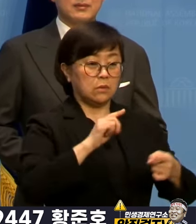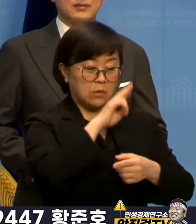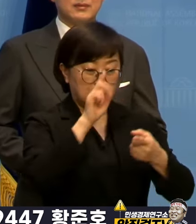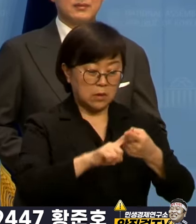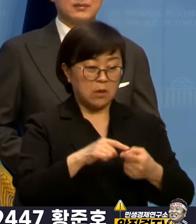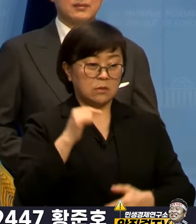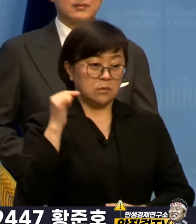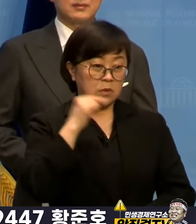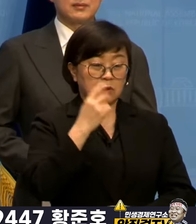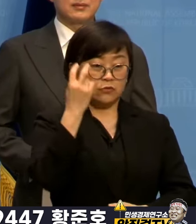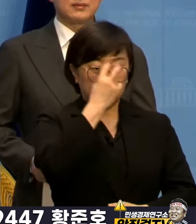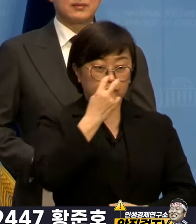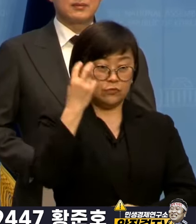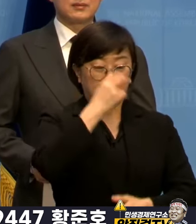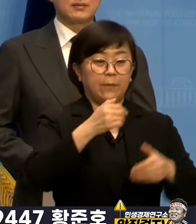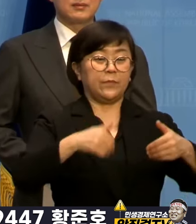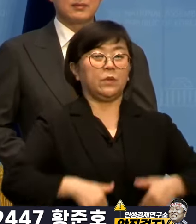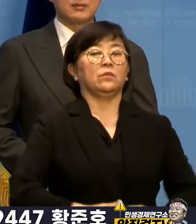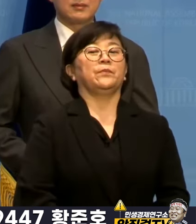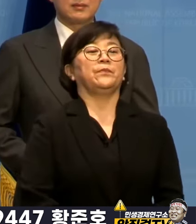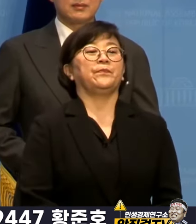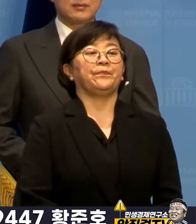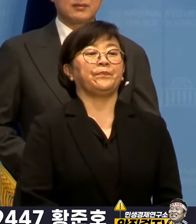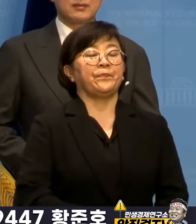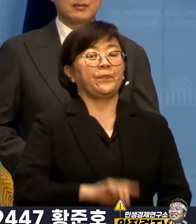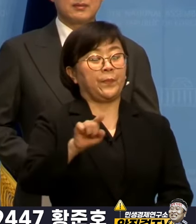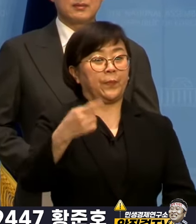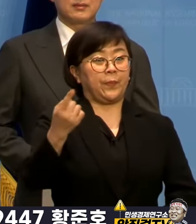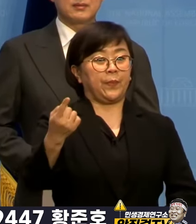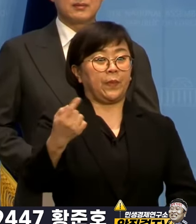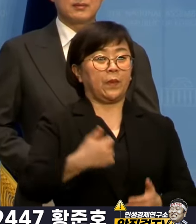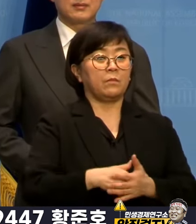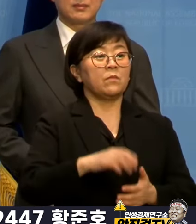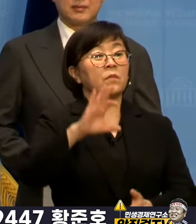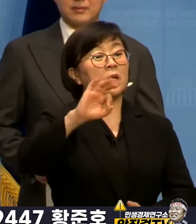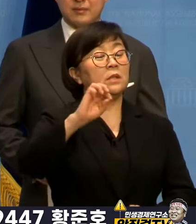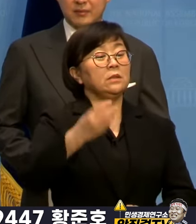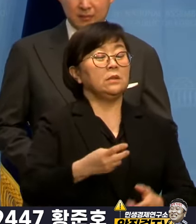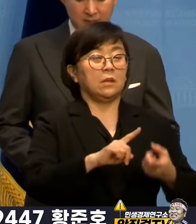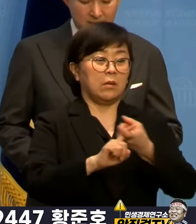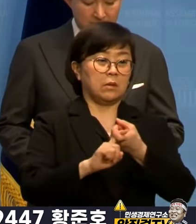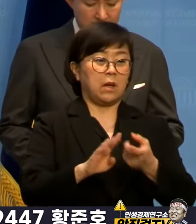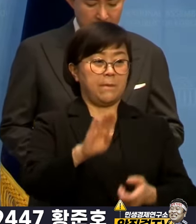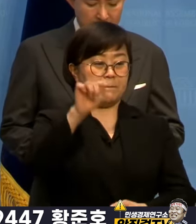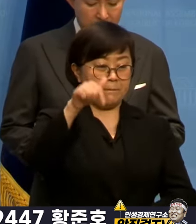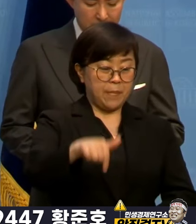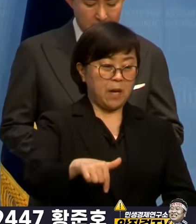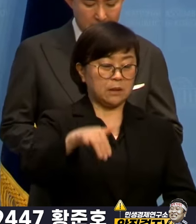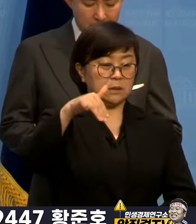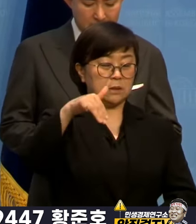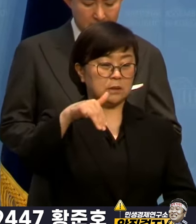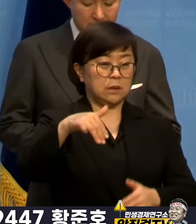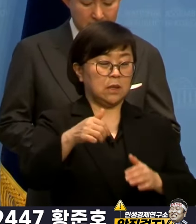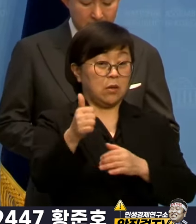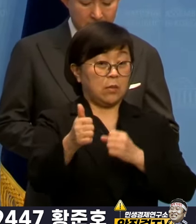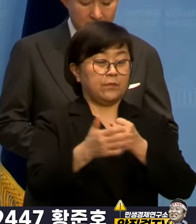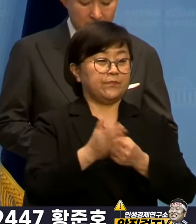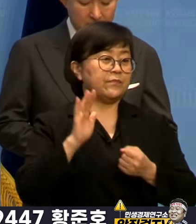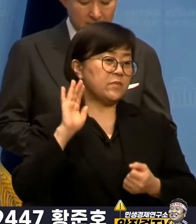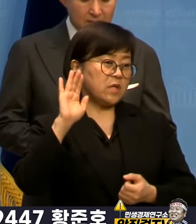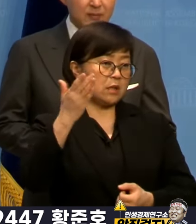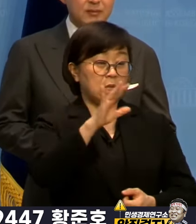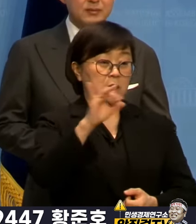철저한 수사가 진행될 것입니다. 그리고 이어서 울진연대 박상진 전 대한상무님께서